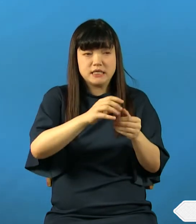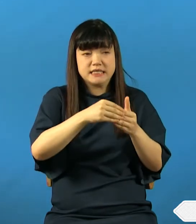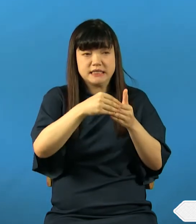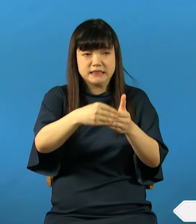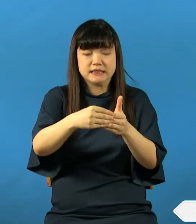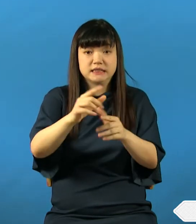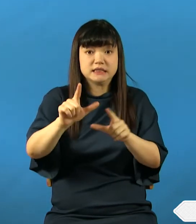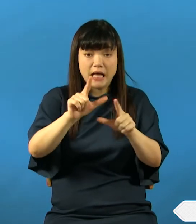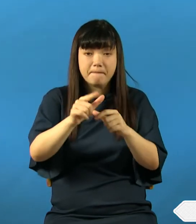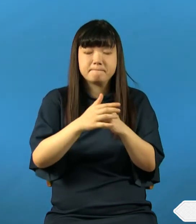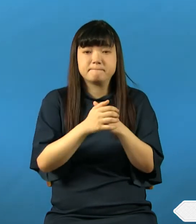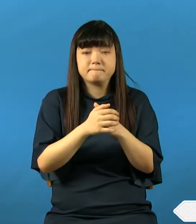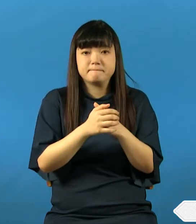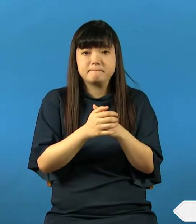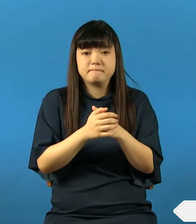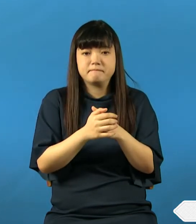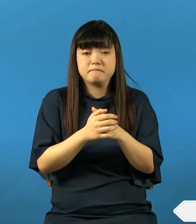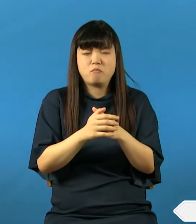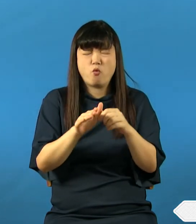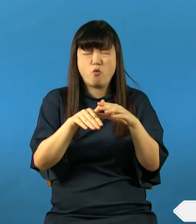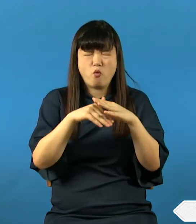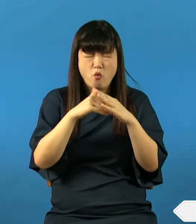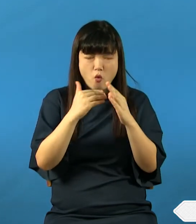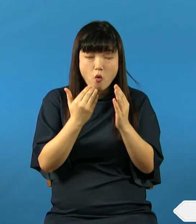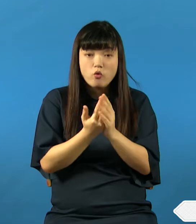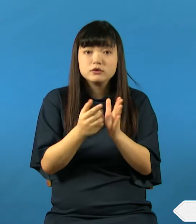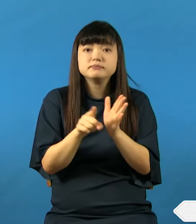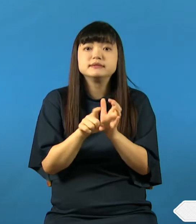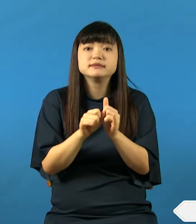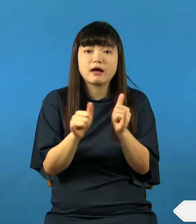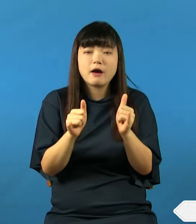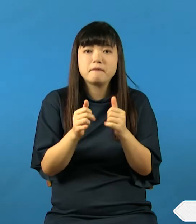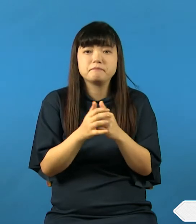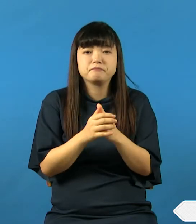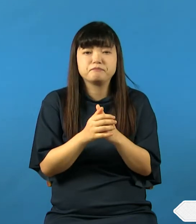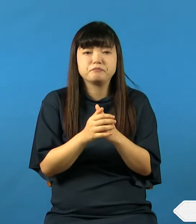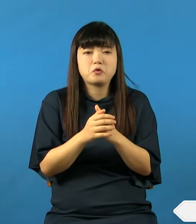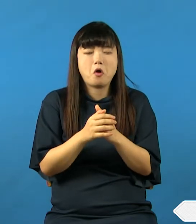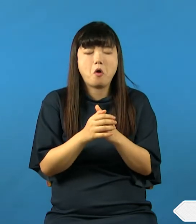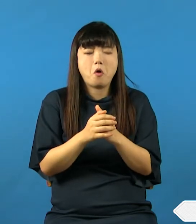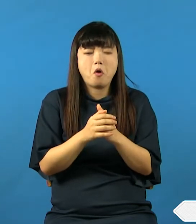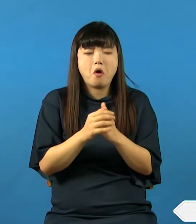목적이 이끄는 삶, 그 책은 전 세계의 기독교인들에게 지대한 영향을 미친